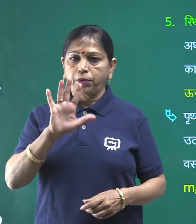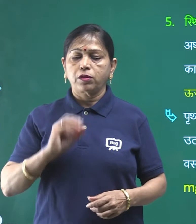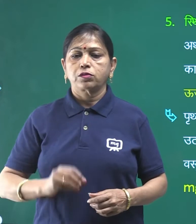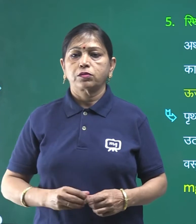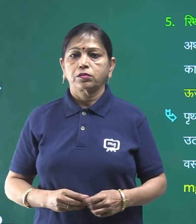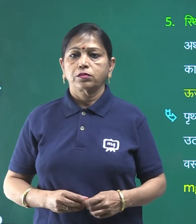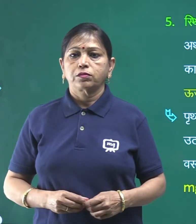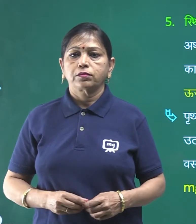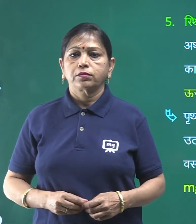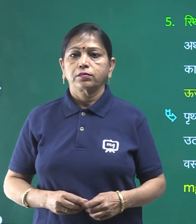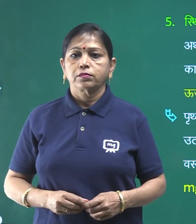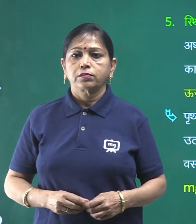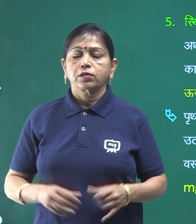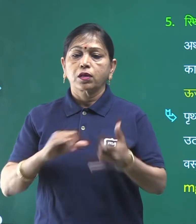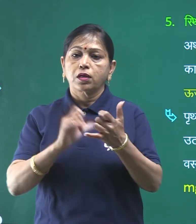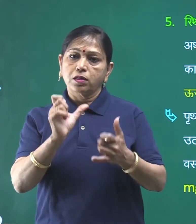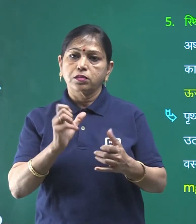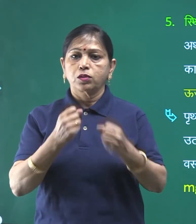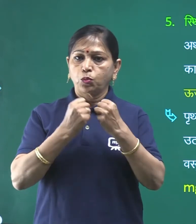5, स्थितिज ऊर्जा